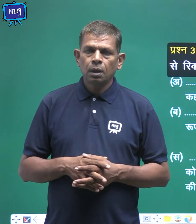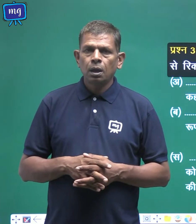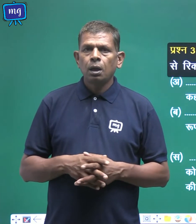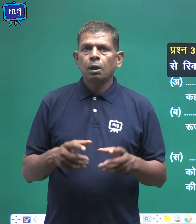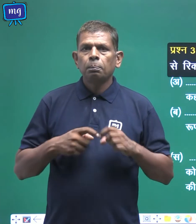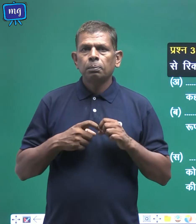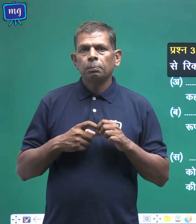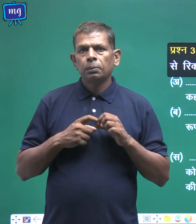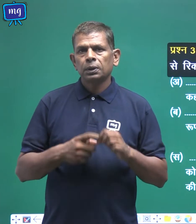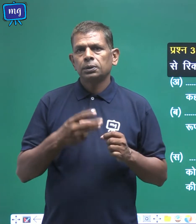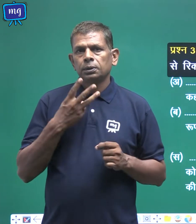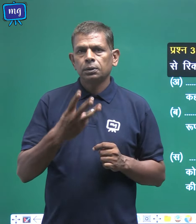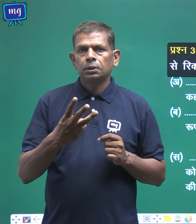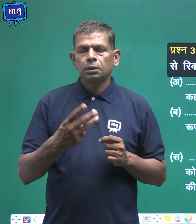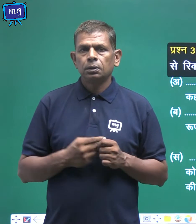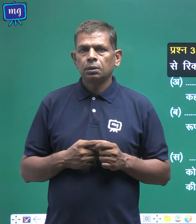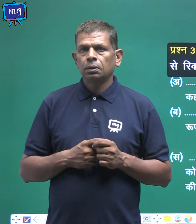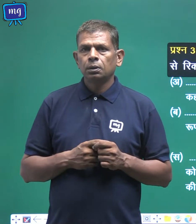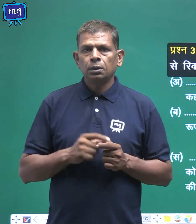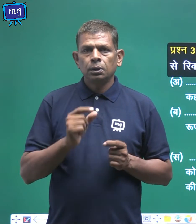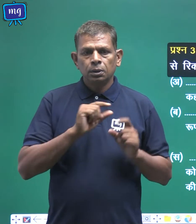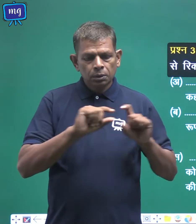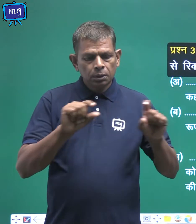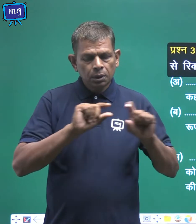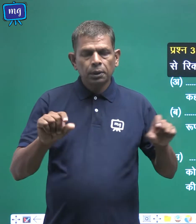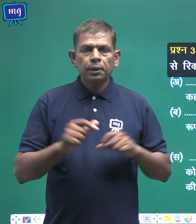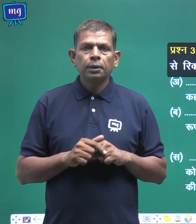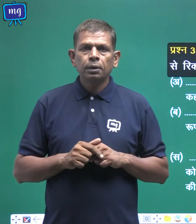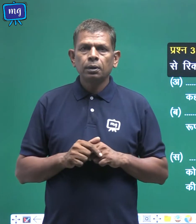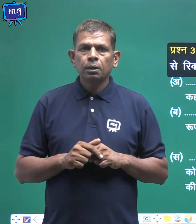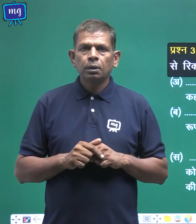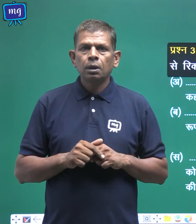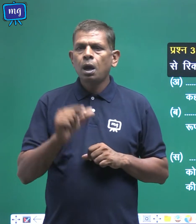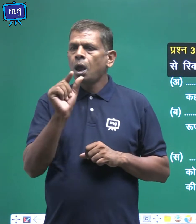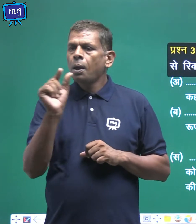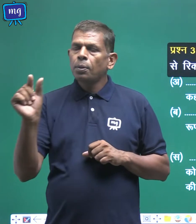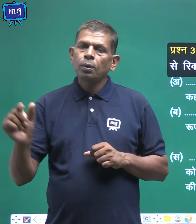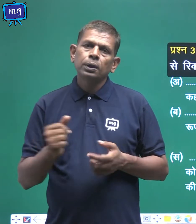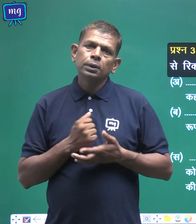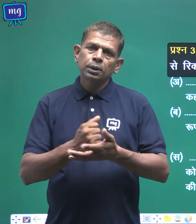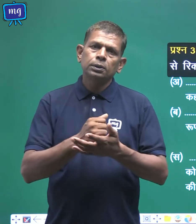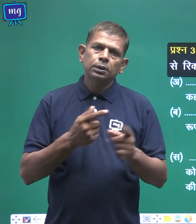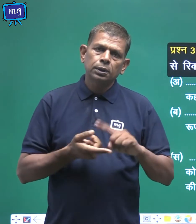प्रश्न 3, दिए गए शब्दों की सहायता से